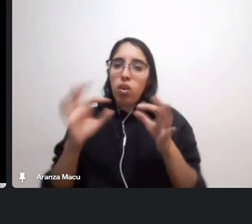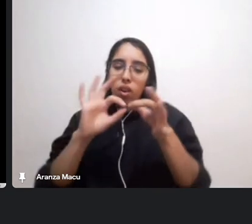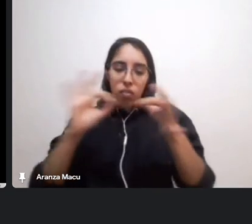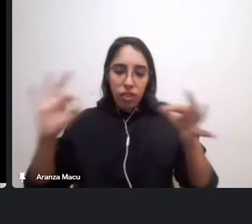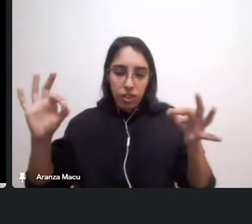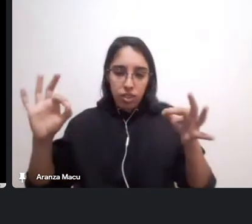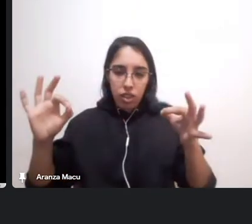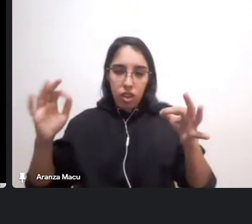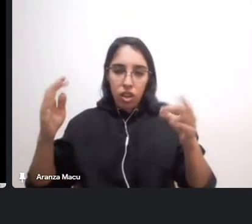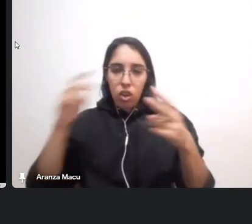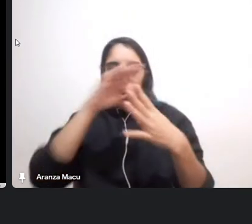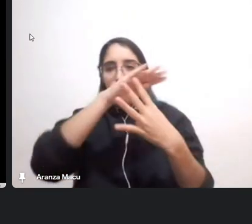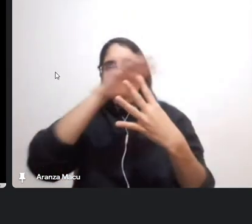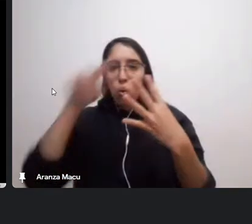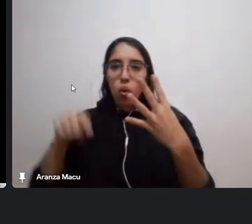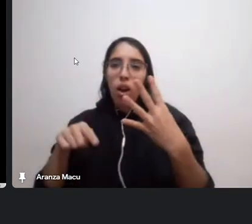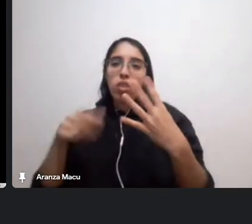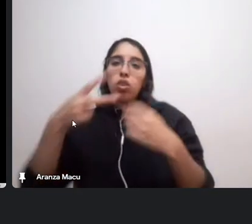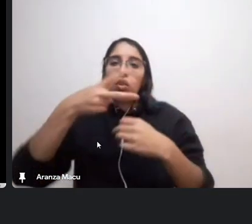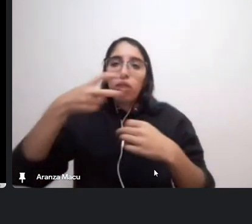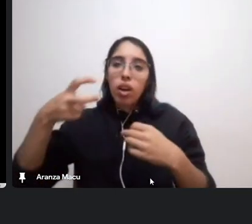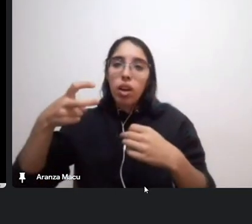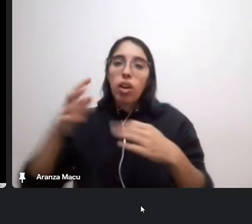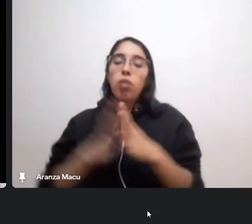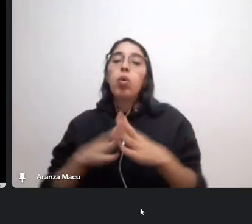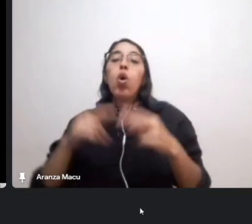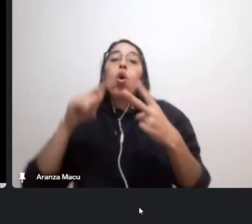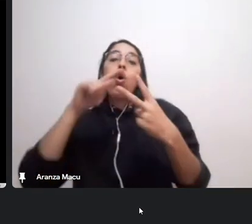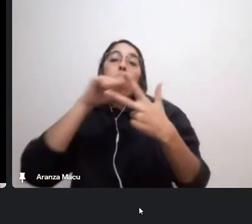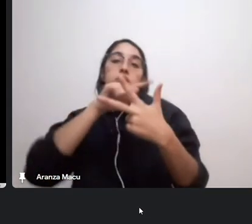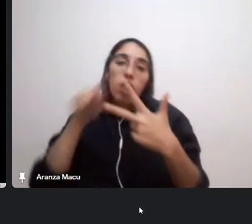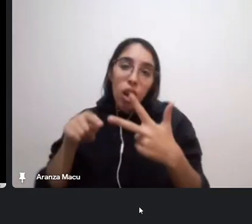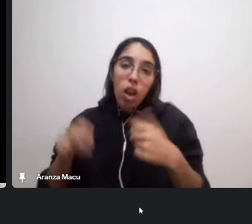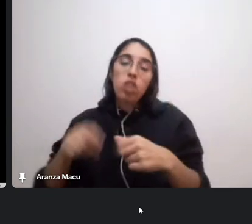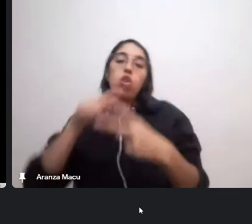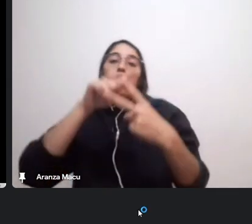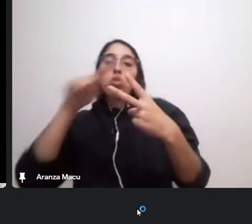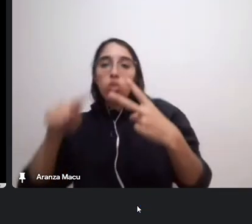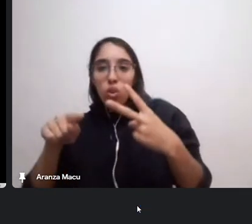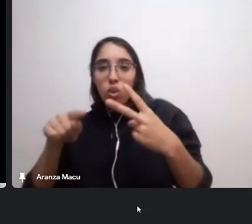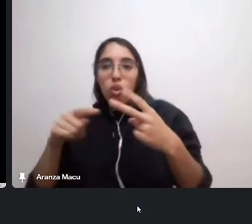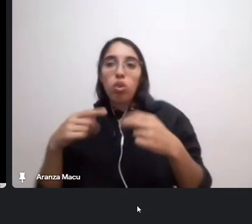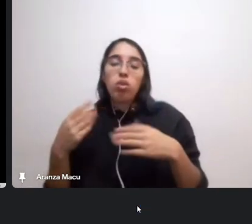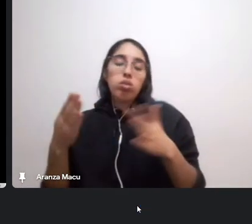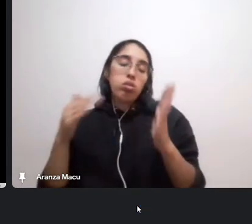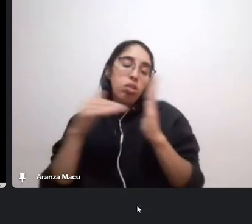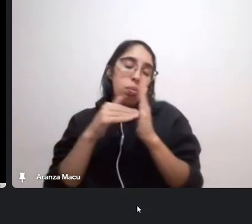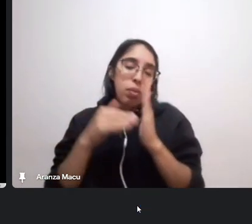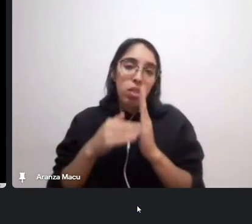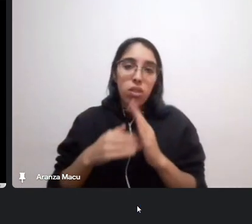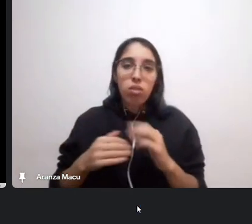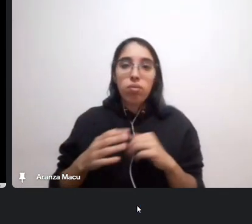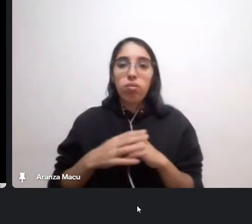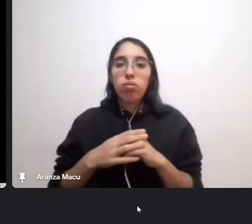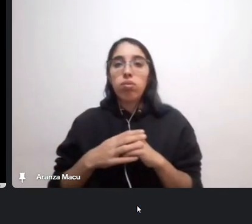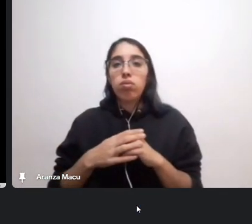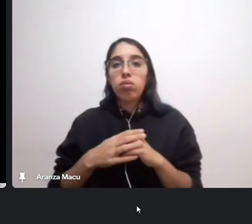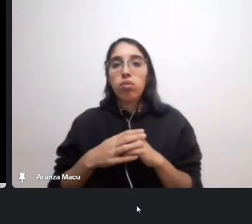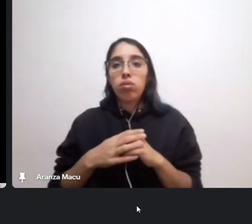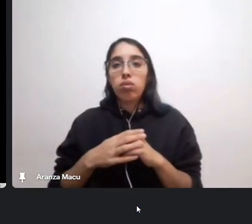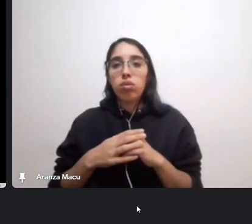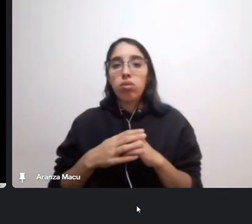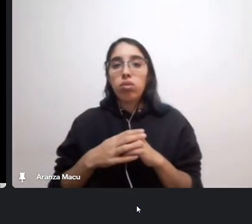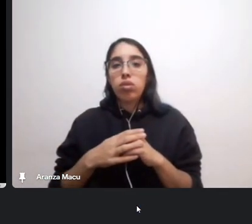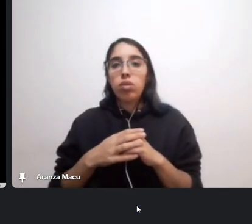tres, puede haber dos, ¿sí? En las frases verbales compuestas. Bien, los verbos auxiliares